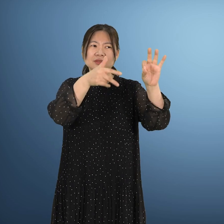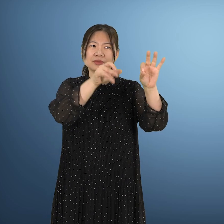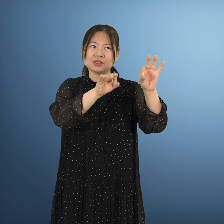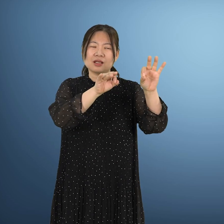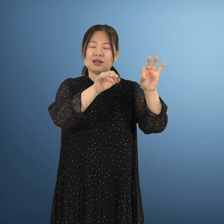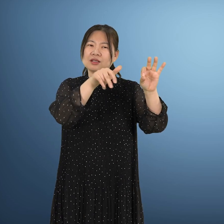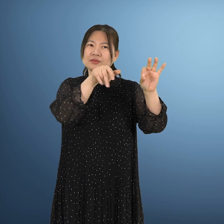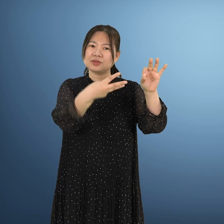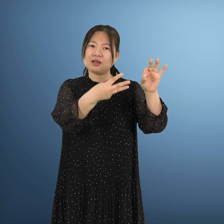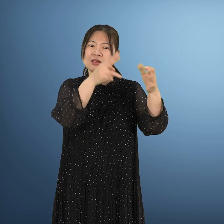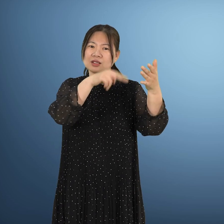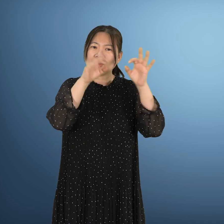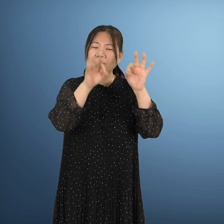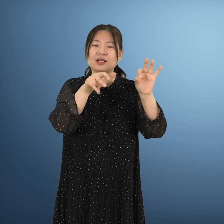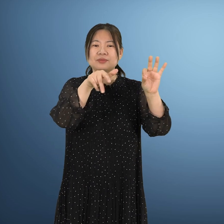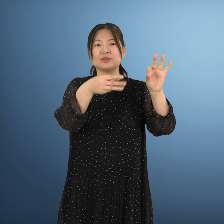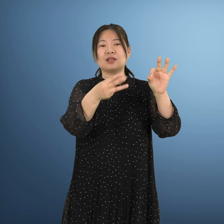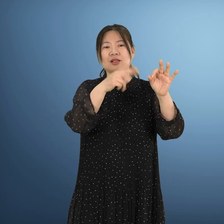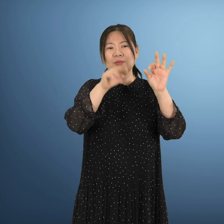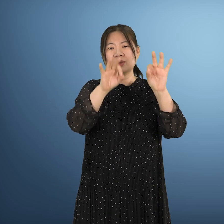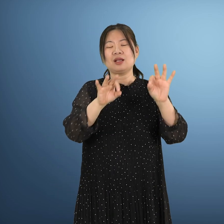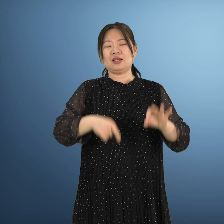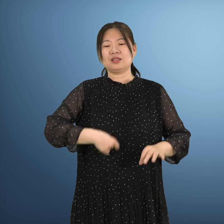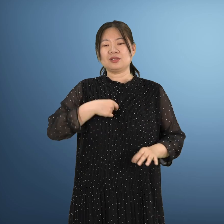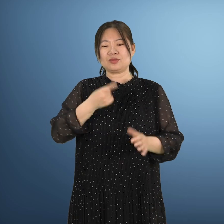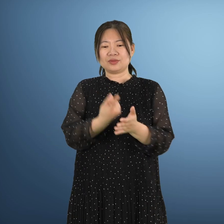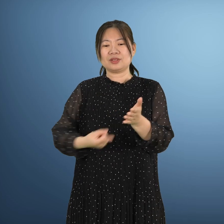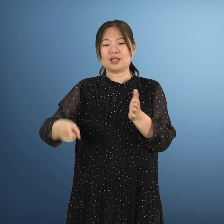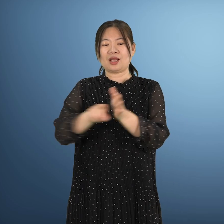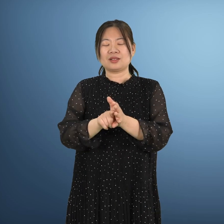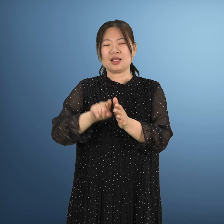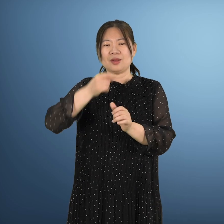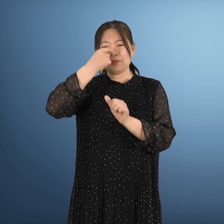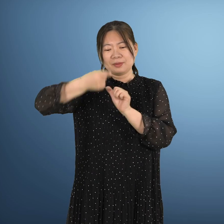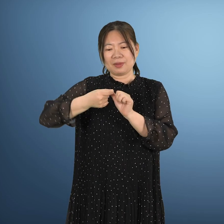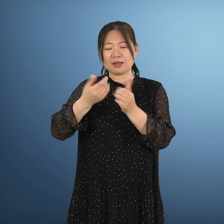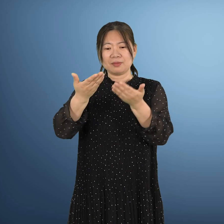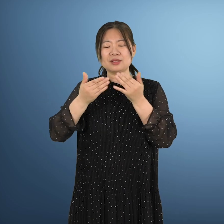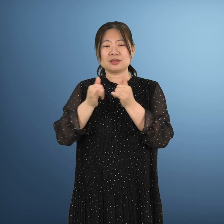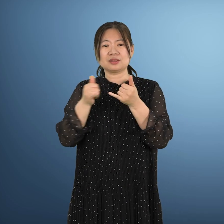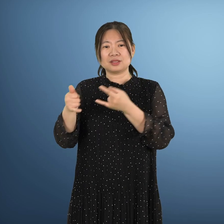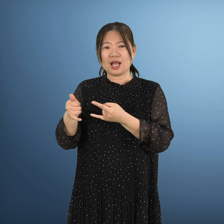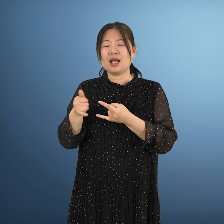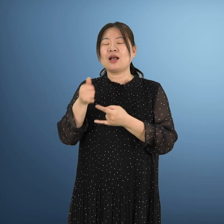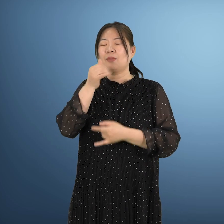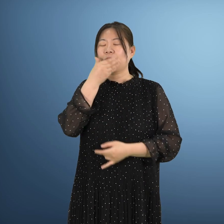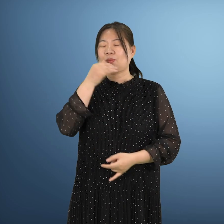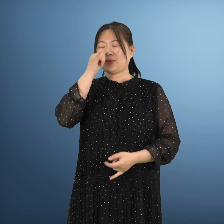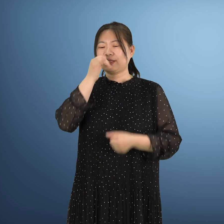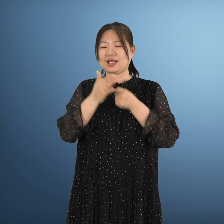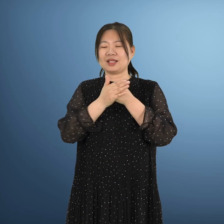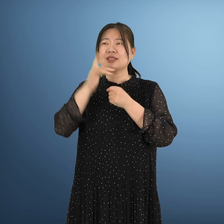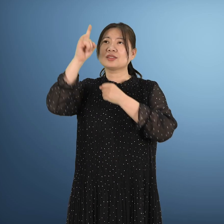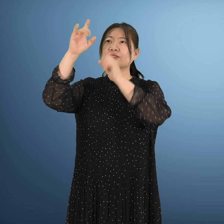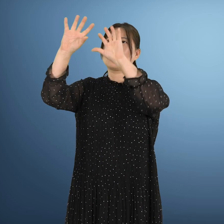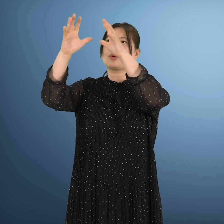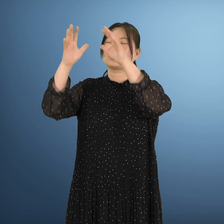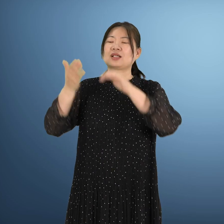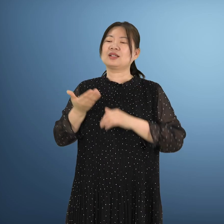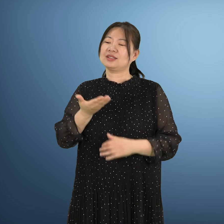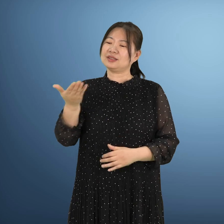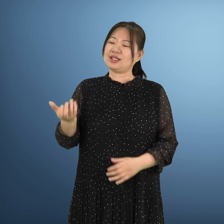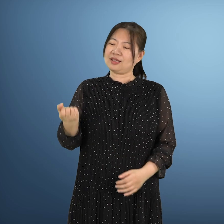이렇게 되어 있습니다. 의를 위하여 박해를 받는 자는 복이 있나니 천국이